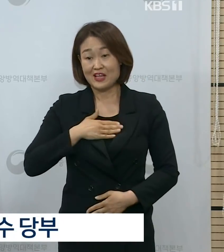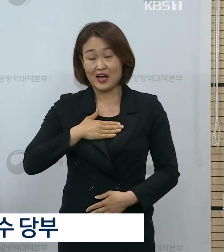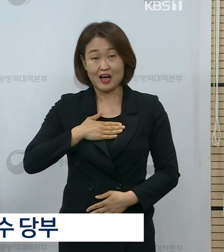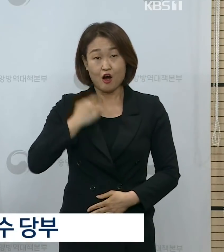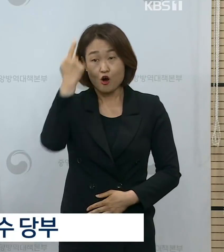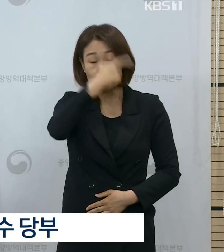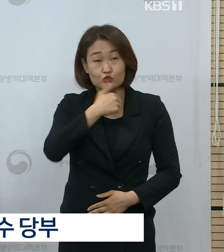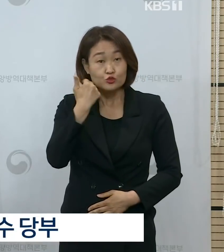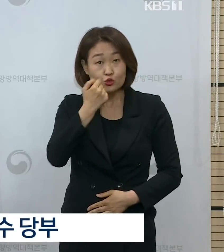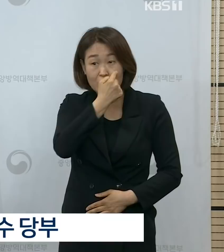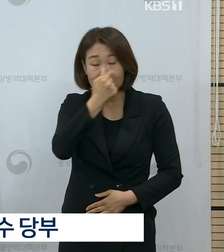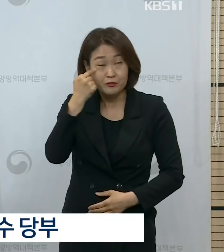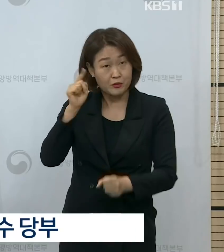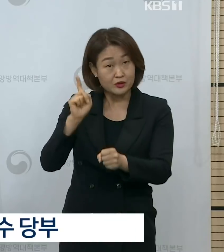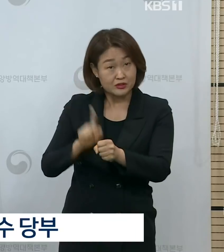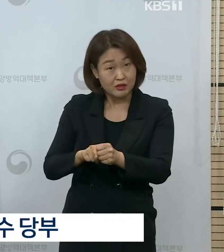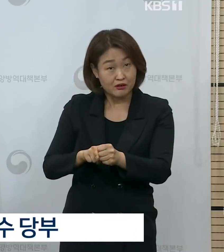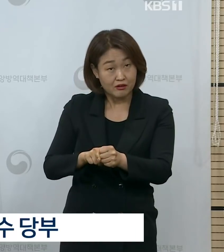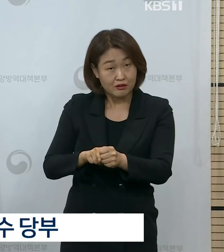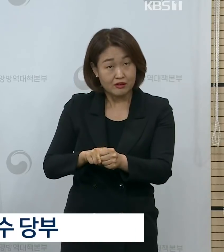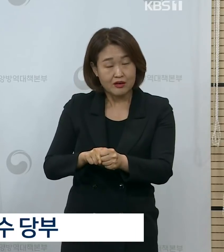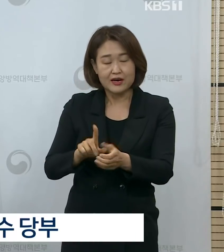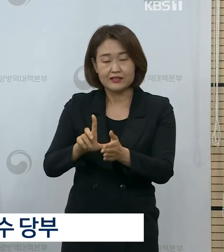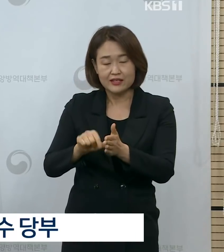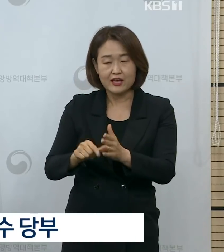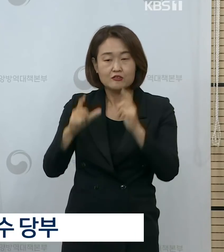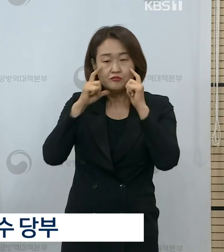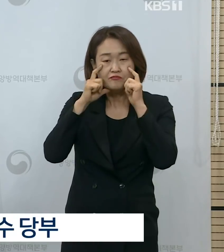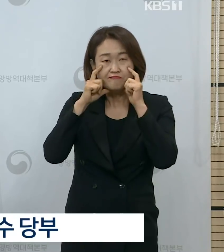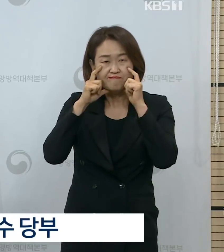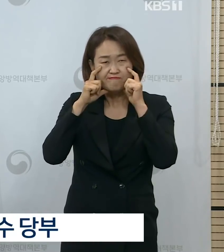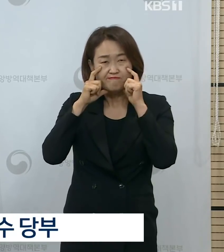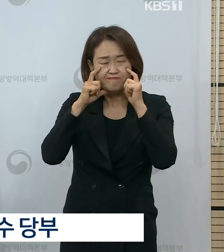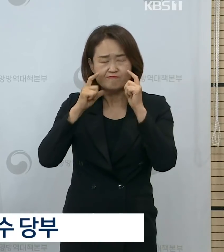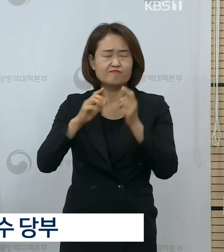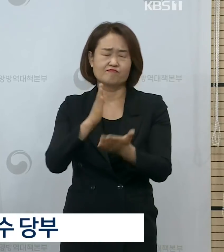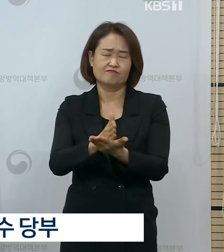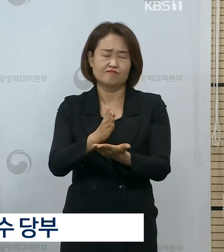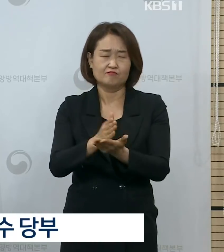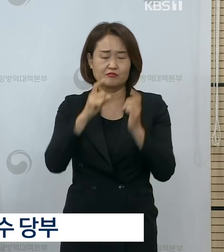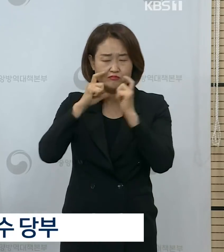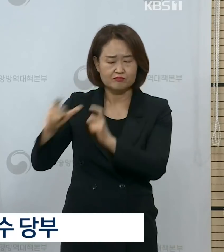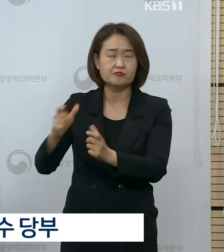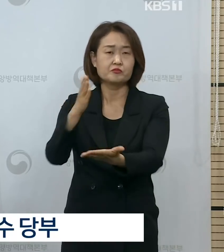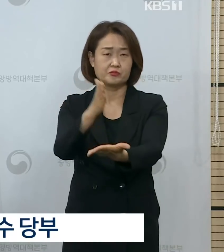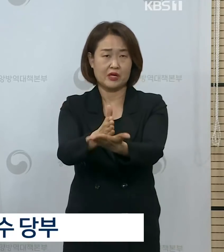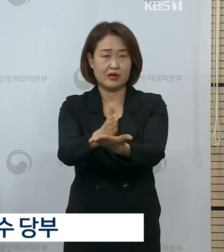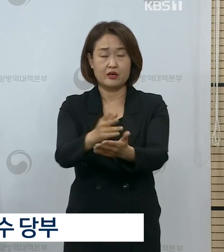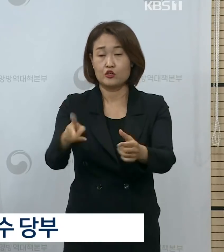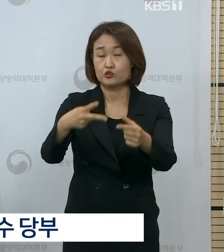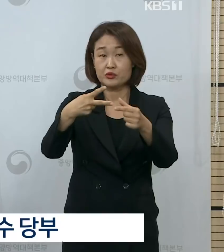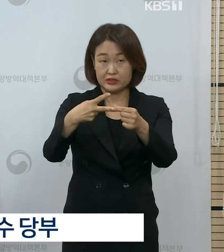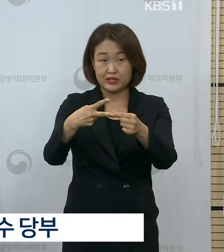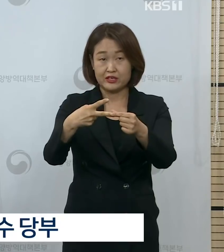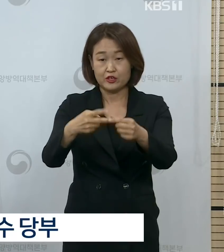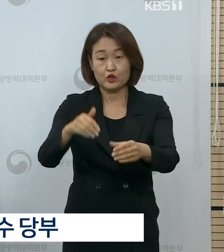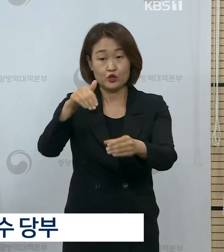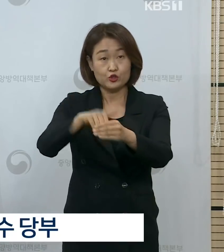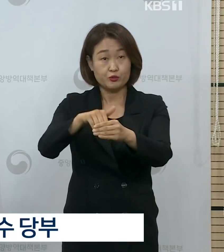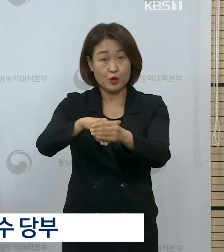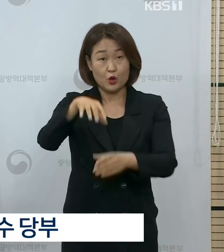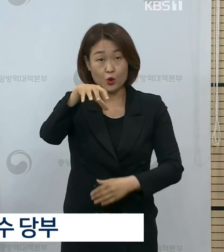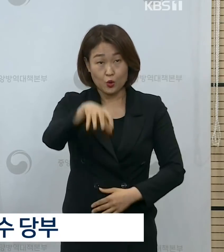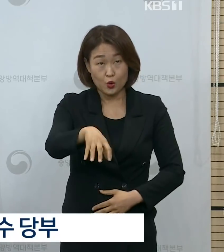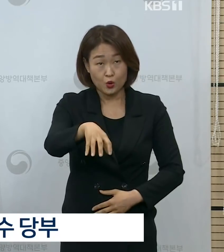위한 목적 외에는 사전투표소 내에서 마스크를 벗지 않으시는 게 중요합니다. 둘째, 투표소 내외에